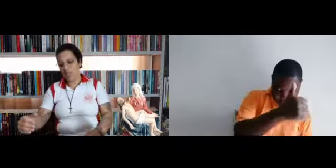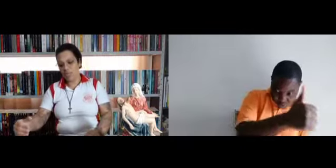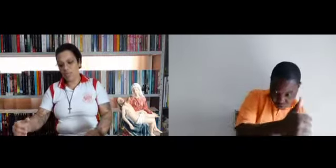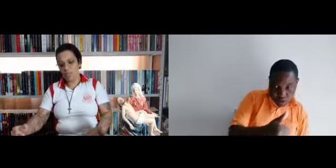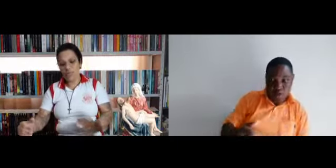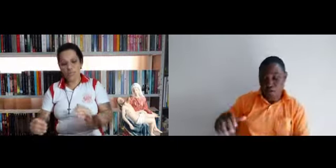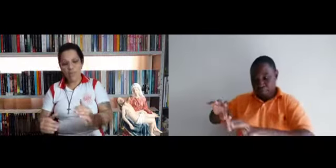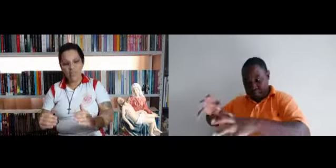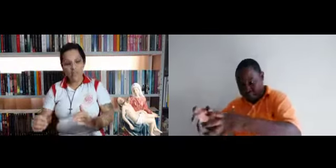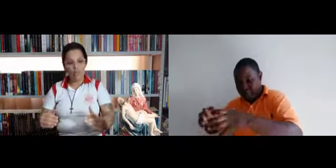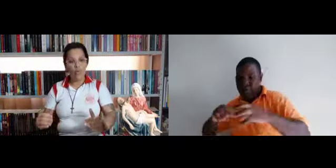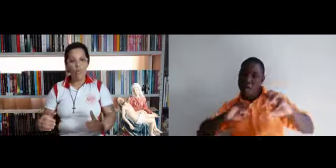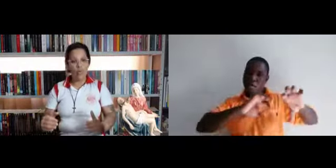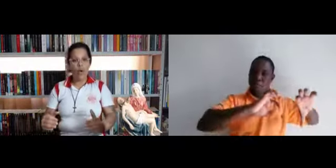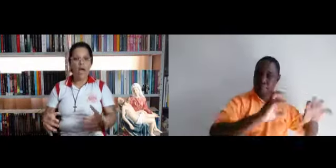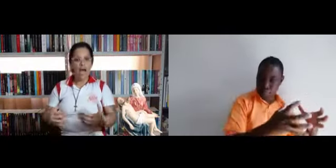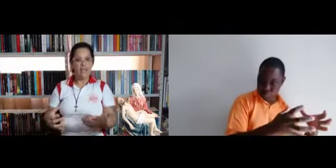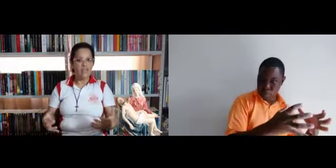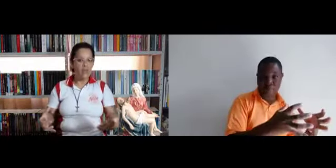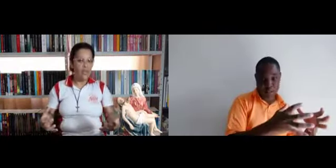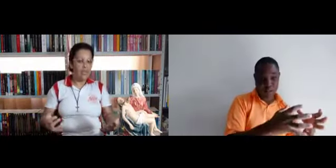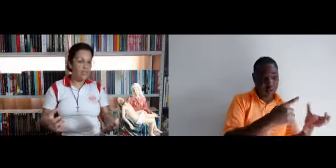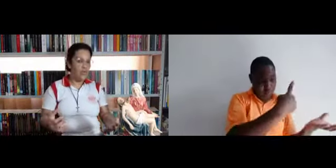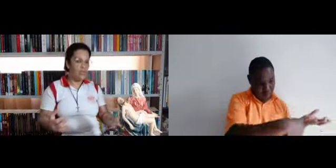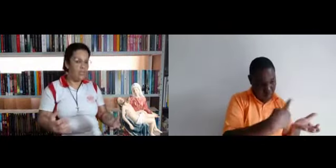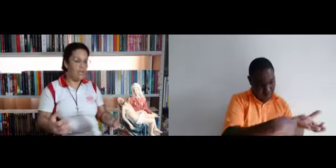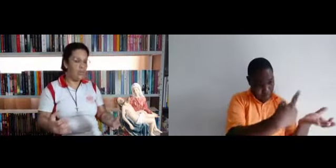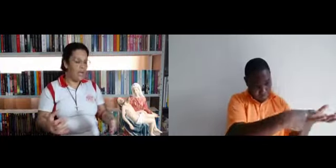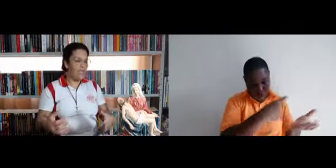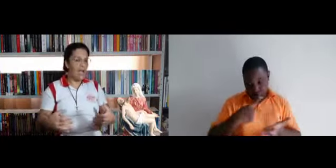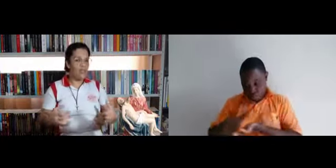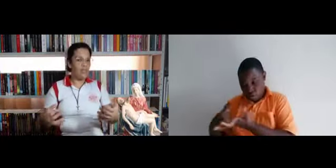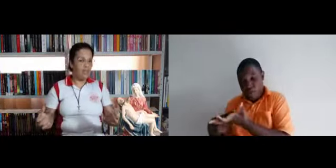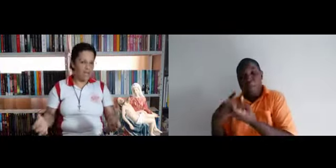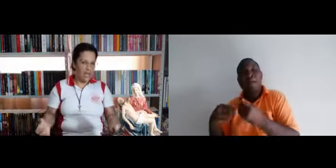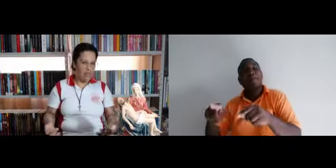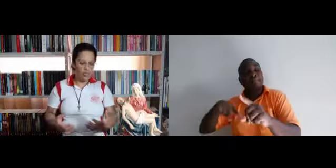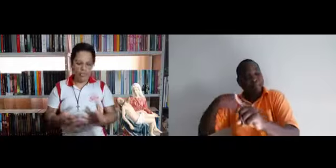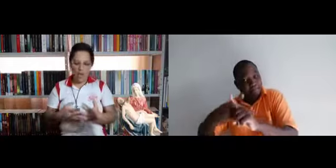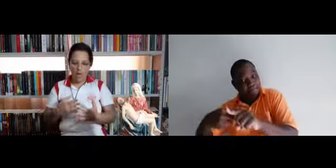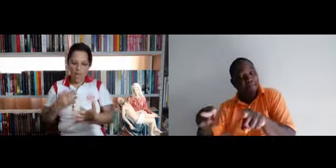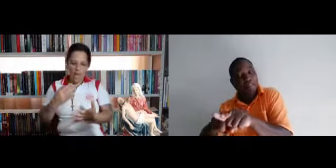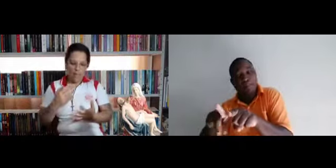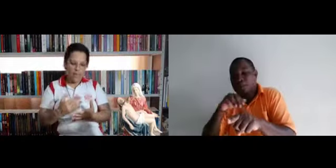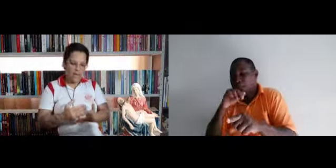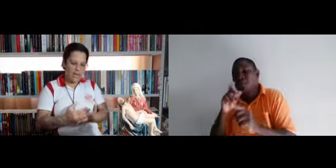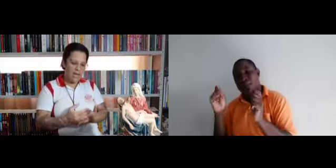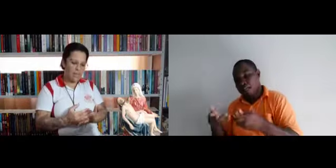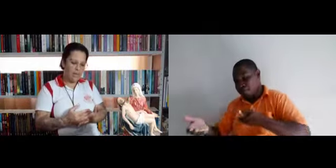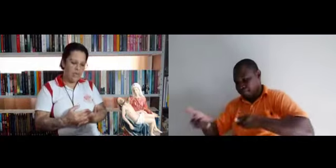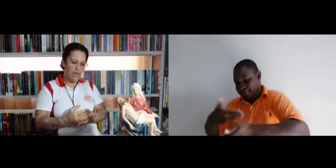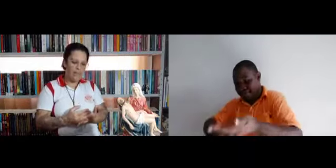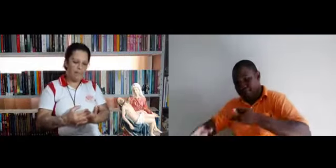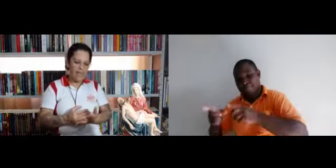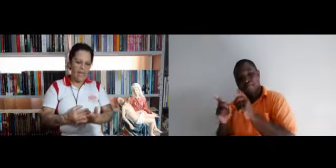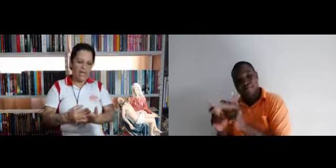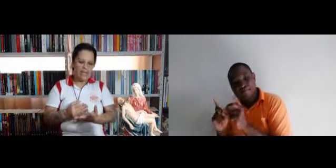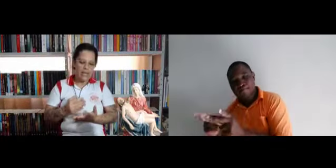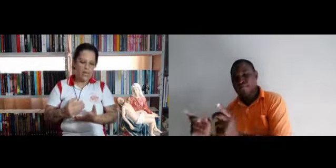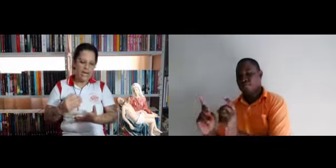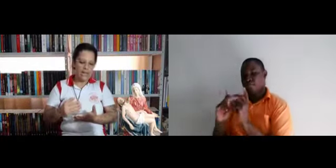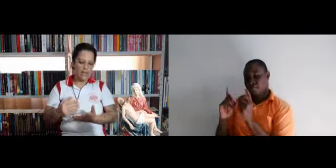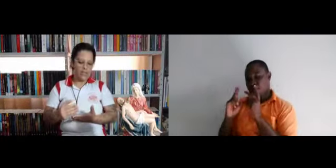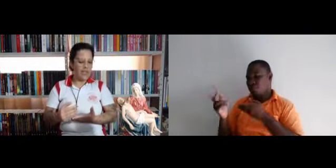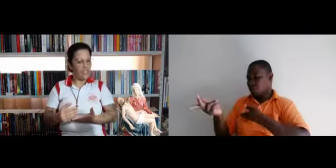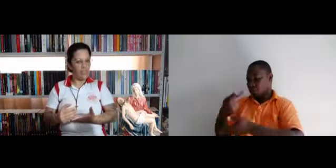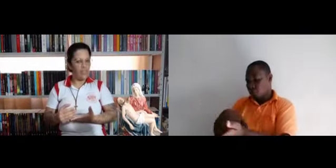grandes nações do mundo num efeito dominó a se envolver nesse conflito. Daí Primeira Guerra Mundial. A Primeira Guerra Mundial, ela